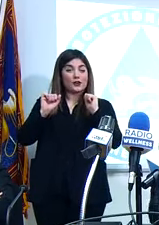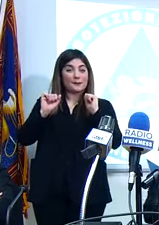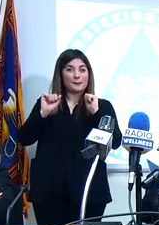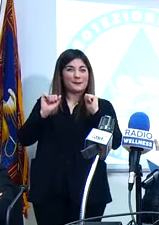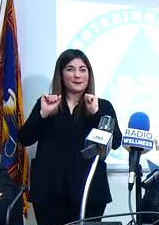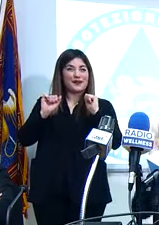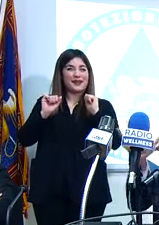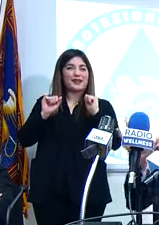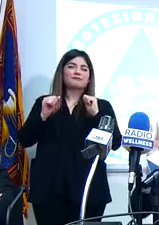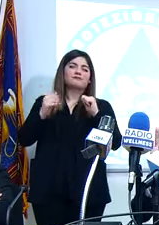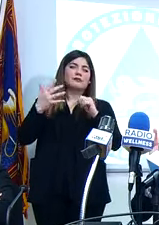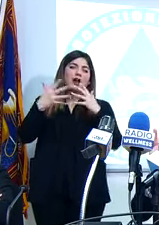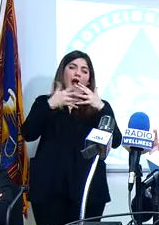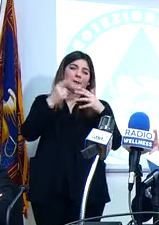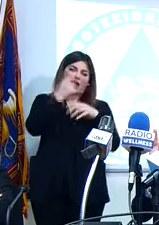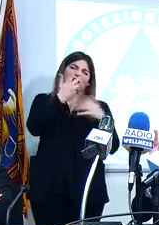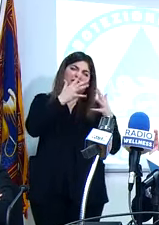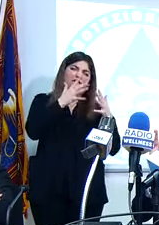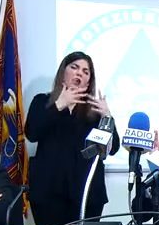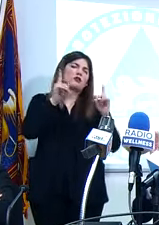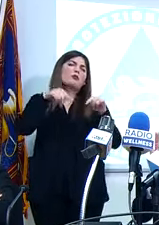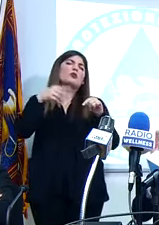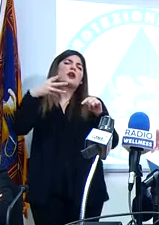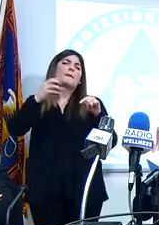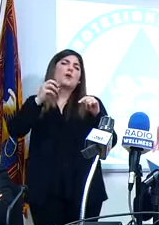poi lo hanno fatto sia Moderna che Pfizer,